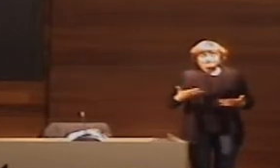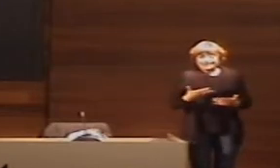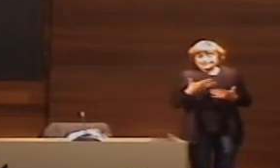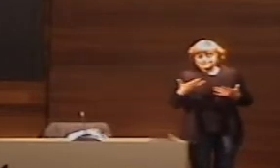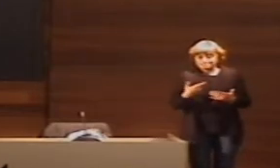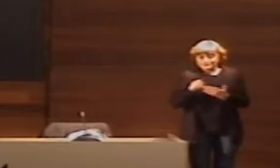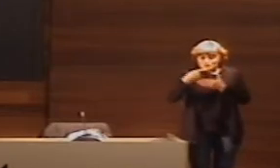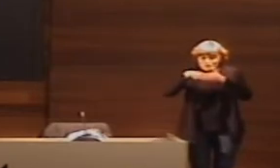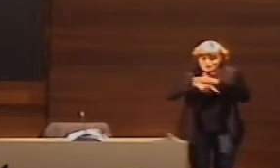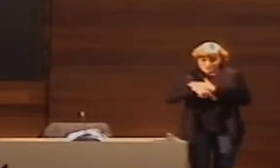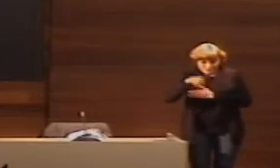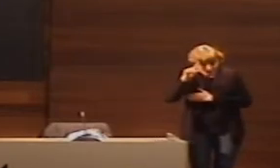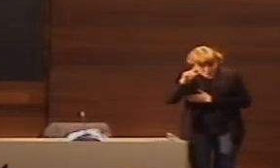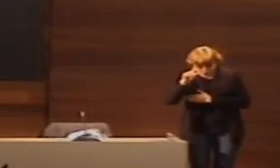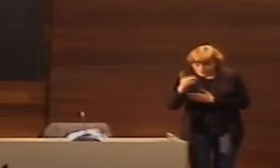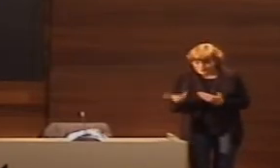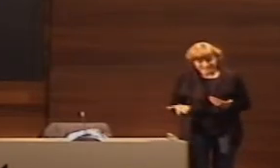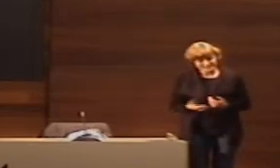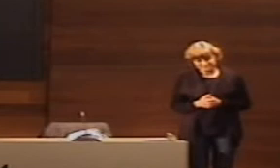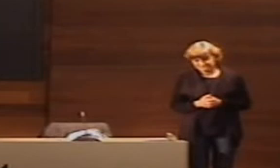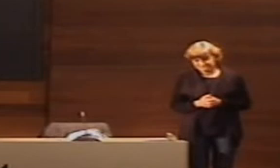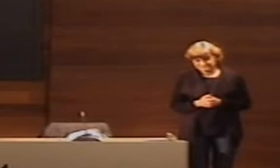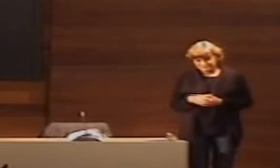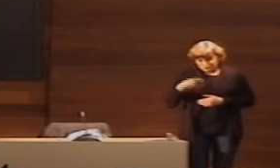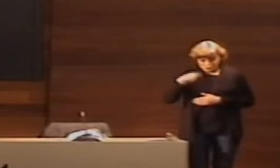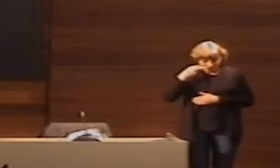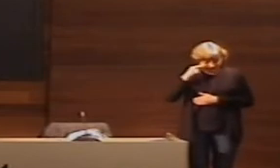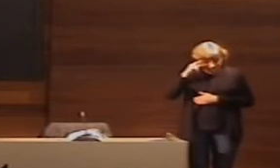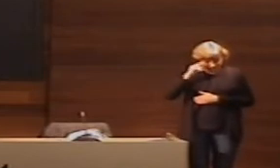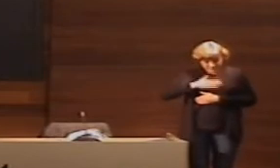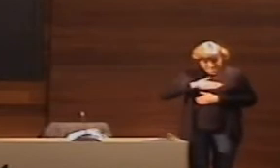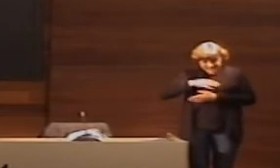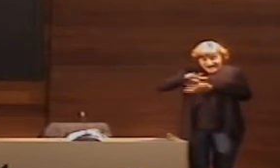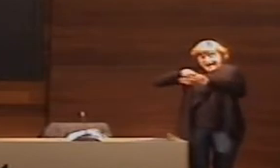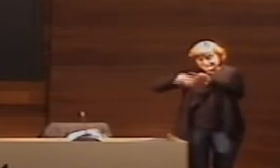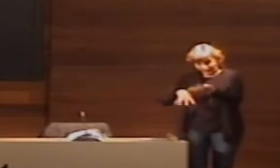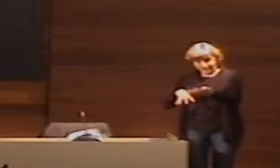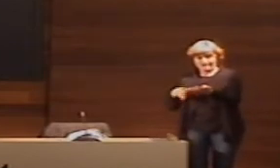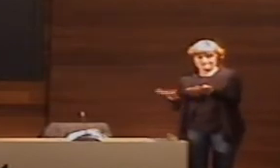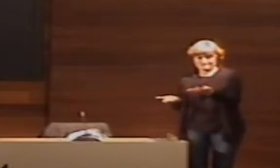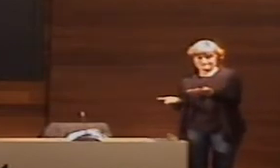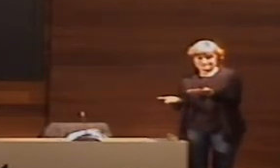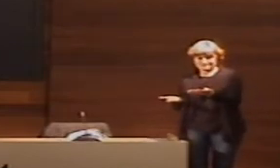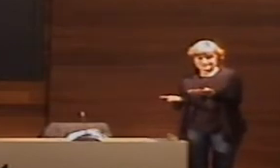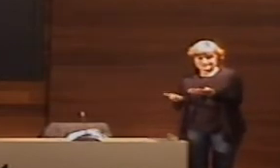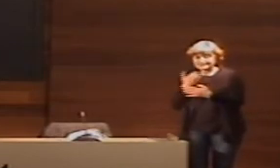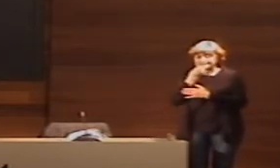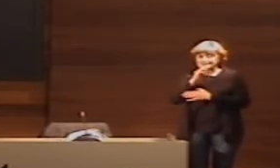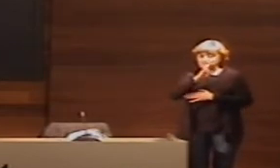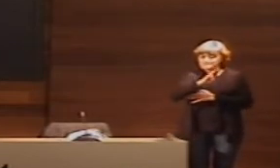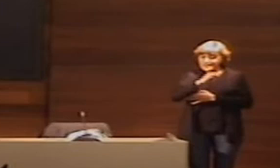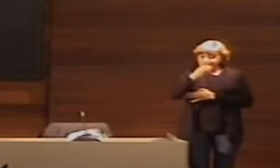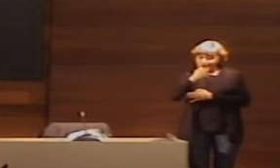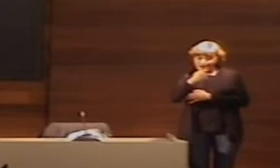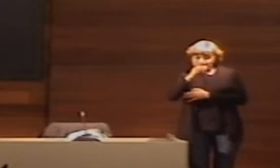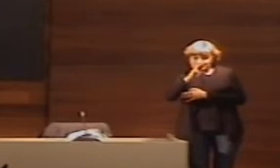mi conocimiento deriva del conocimiento de las experiencias catalanas, que en la recogida puerta a puerta son